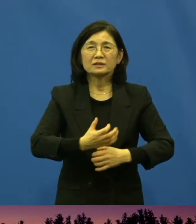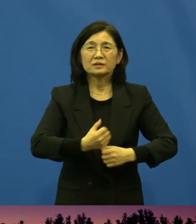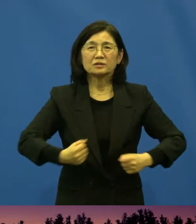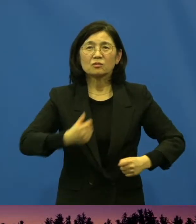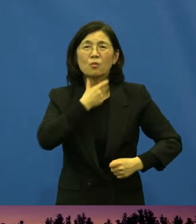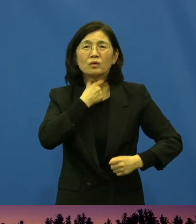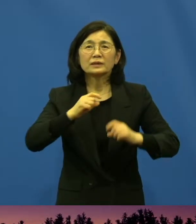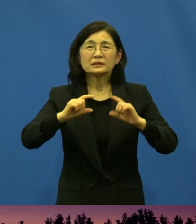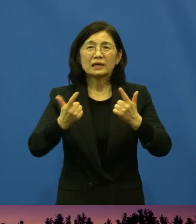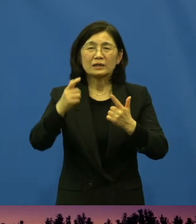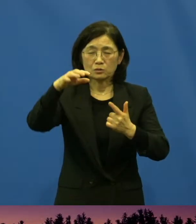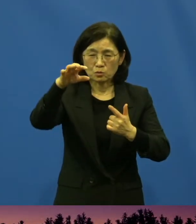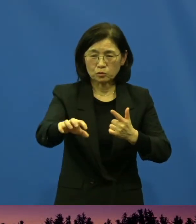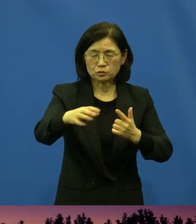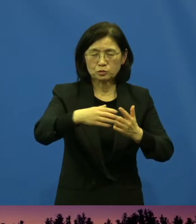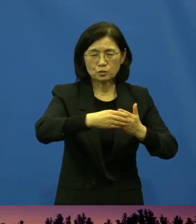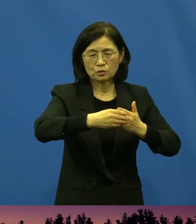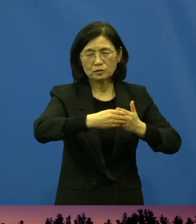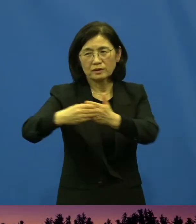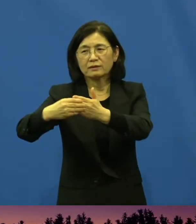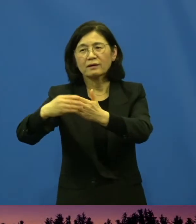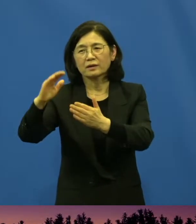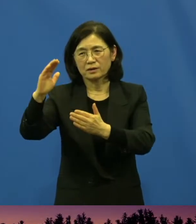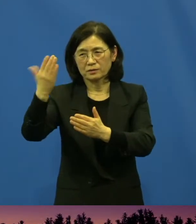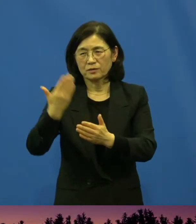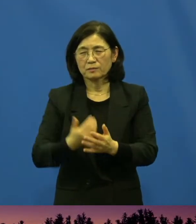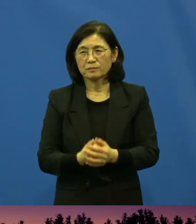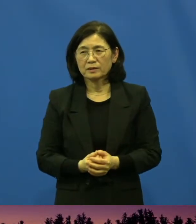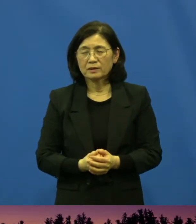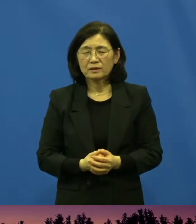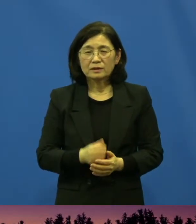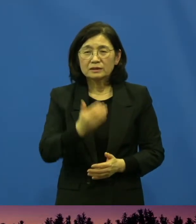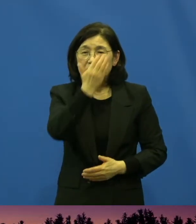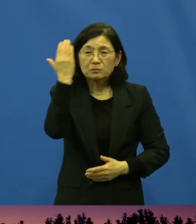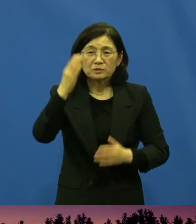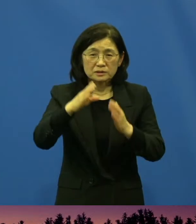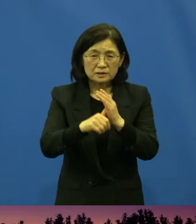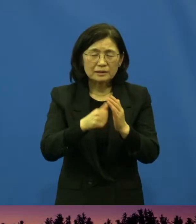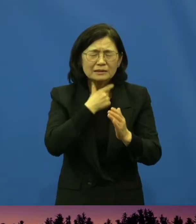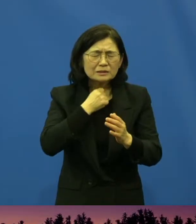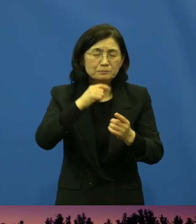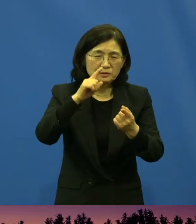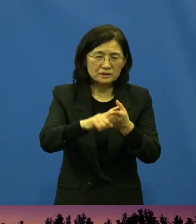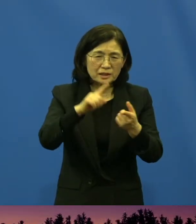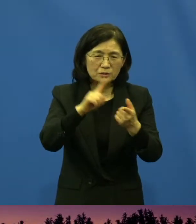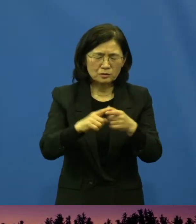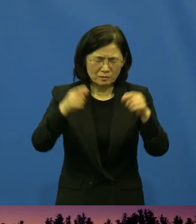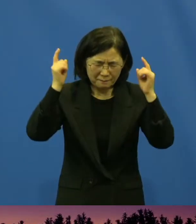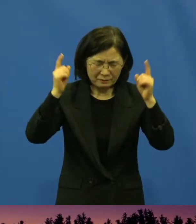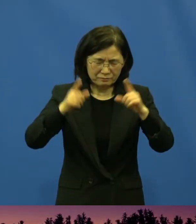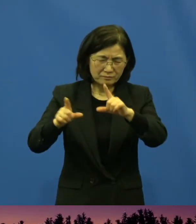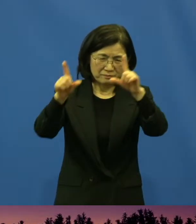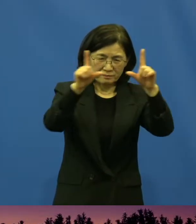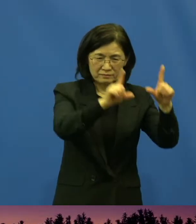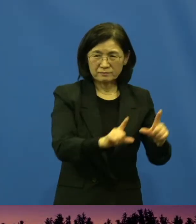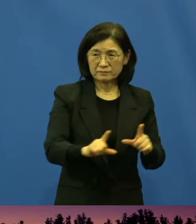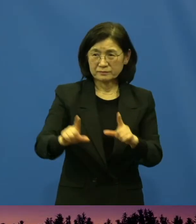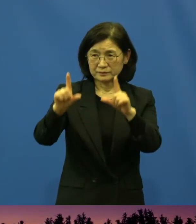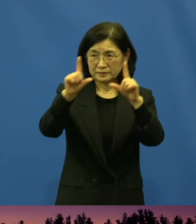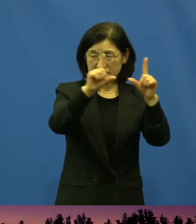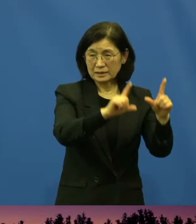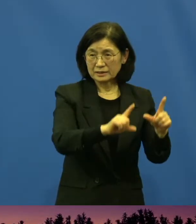젊어서는 자신이 원하는 곳으로 다녔어요. 자기 하고 싶은 대로 살았어요. 그러나 나중에는 남이 내게